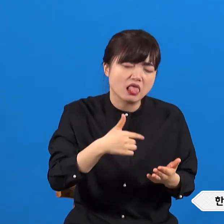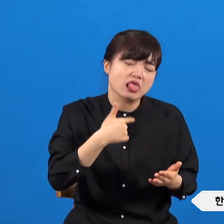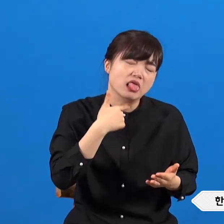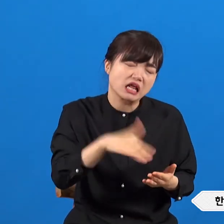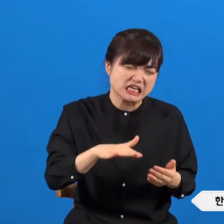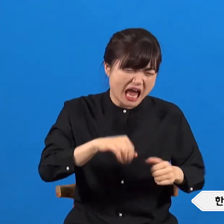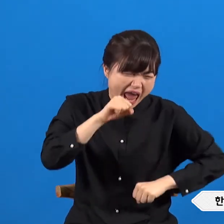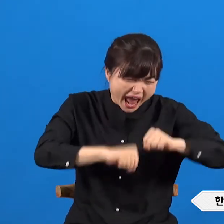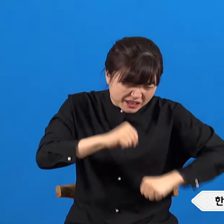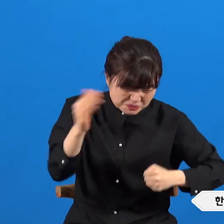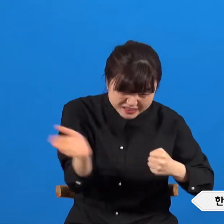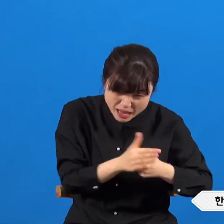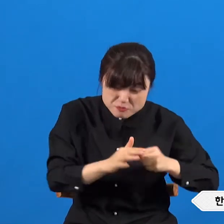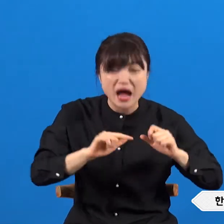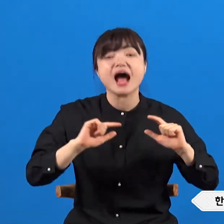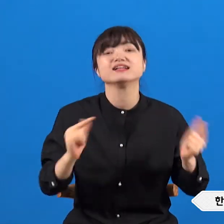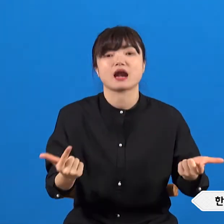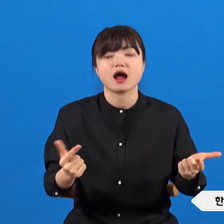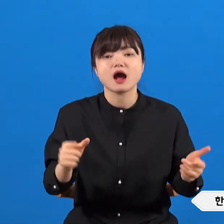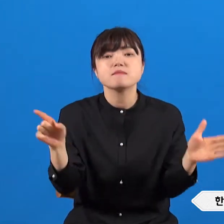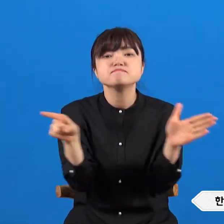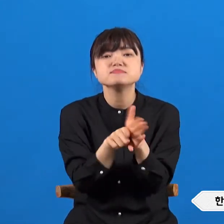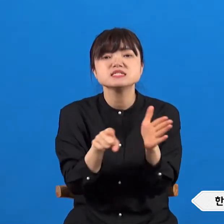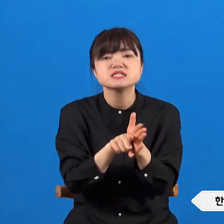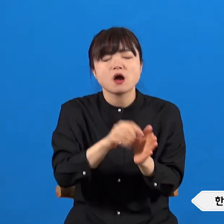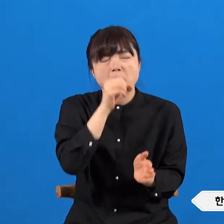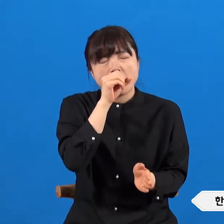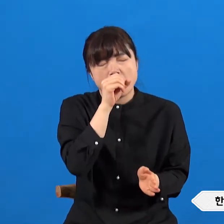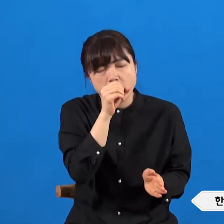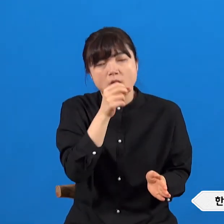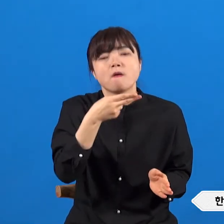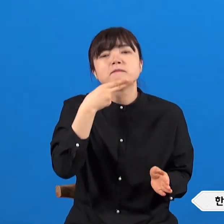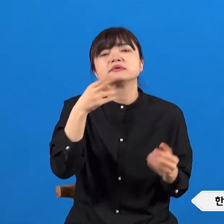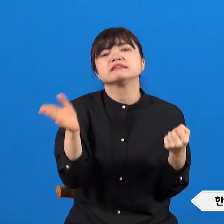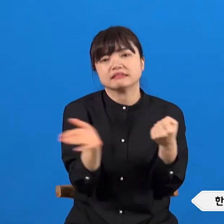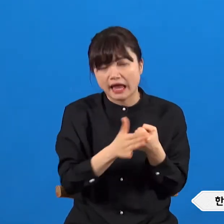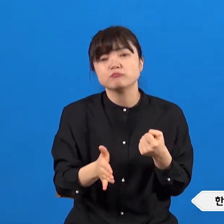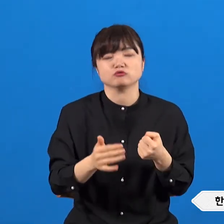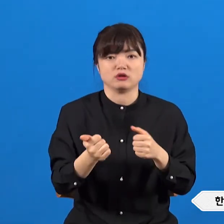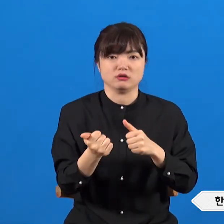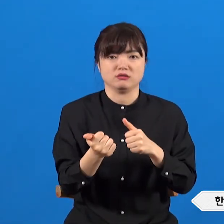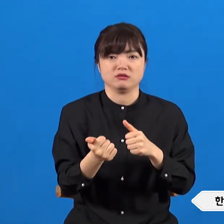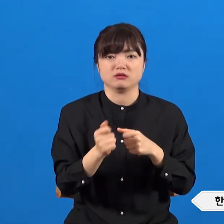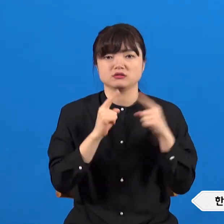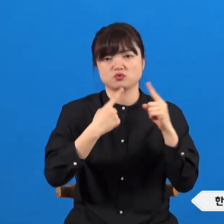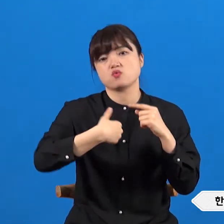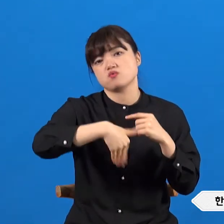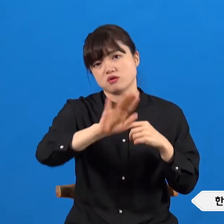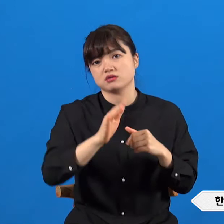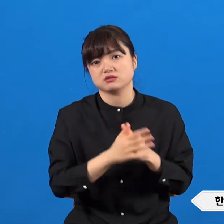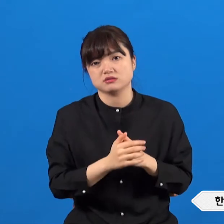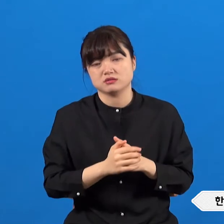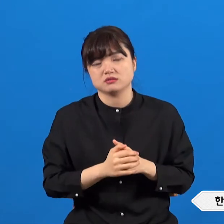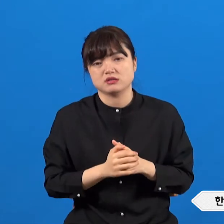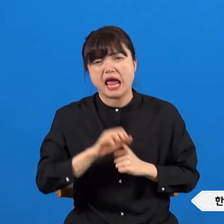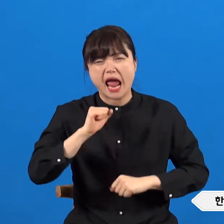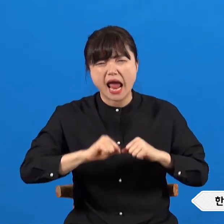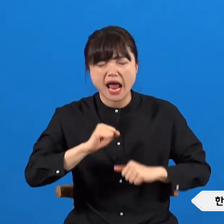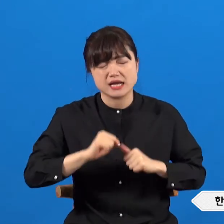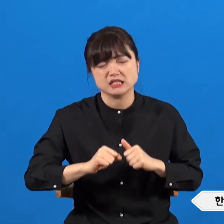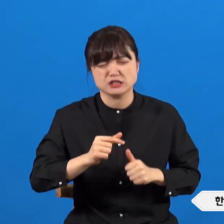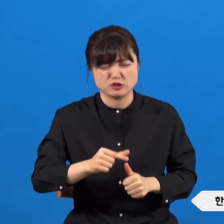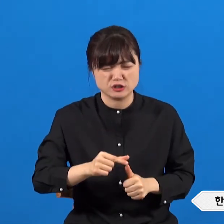행위가 없어서 지옥 가는 것이 아니라 믿음이 없어서 지옥 가는 것이기 때문에 그건 행위 구원이 아닙니다.